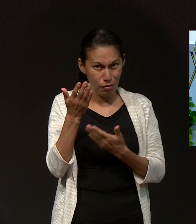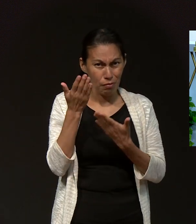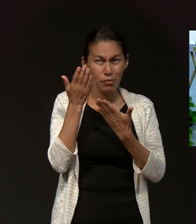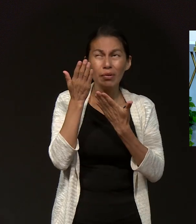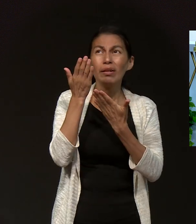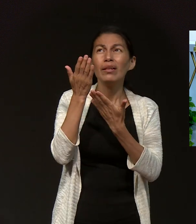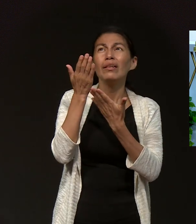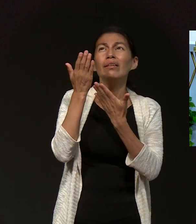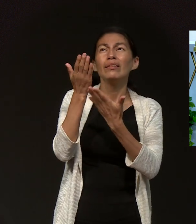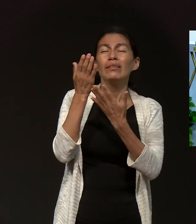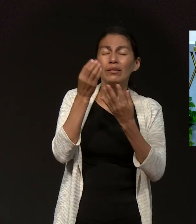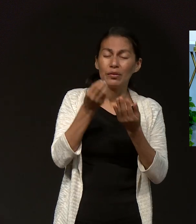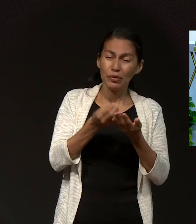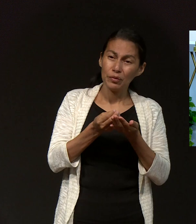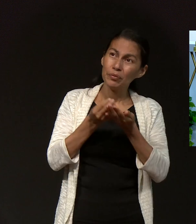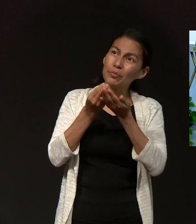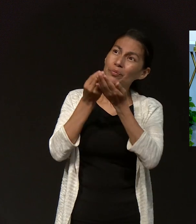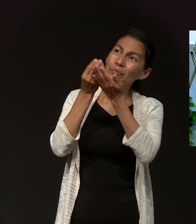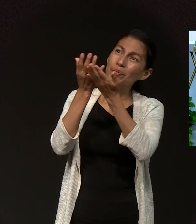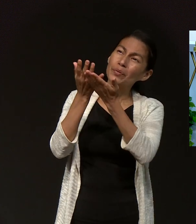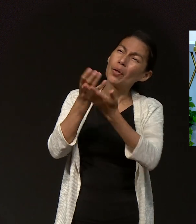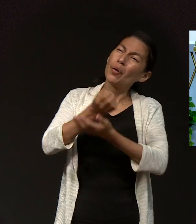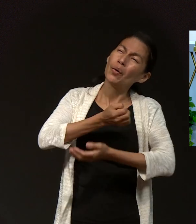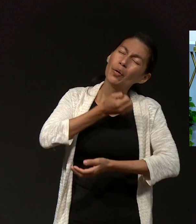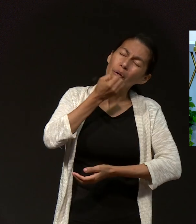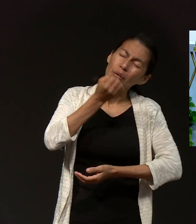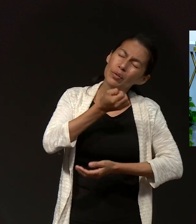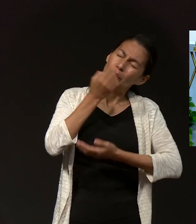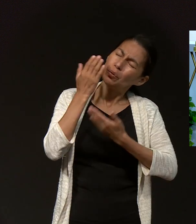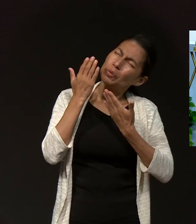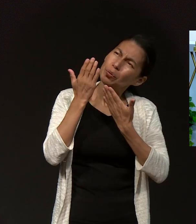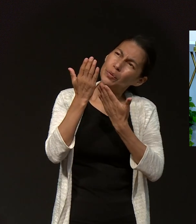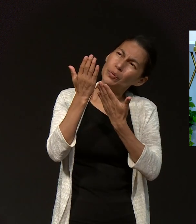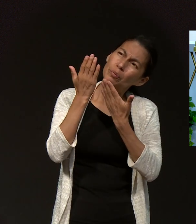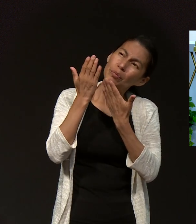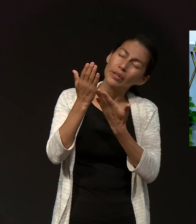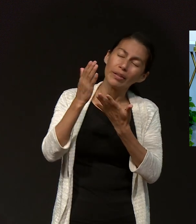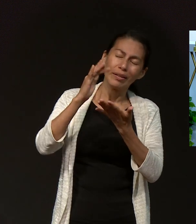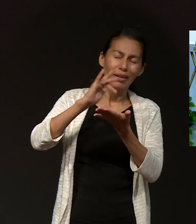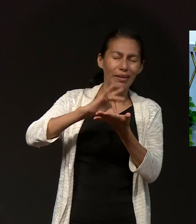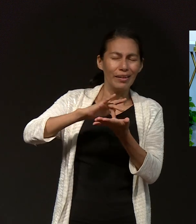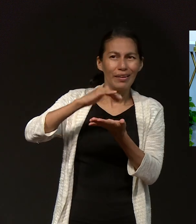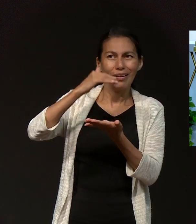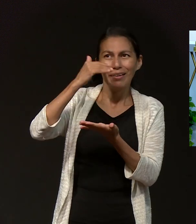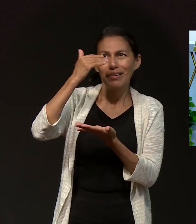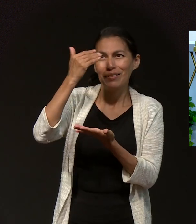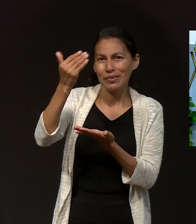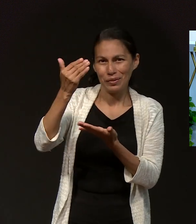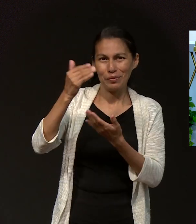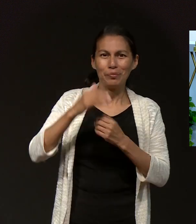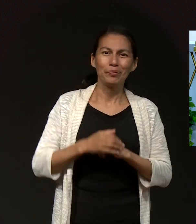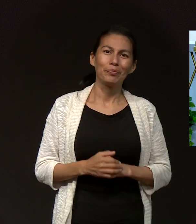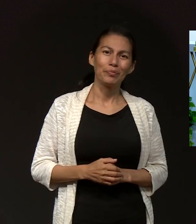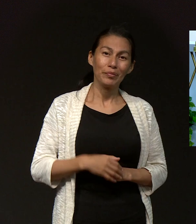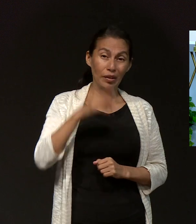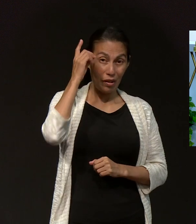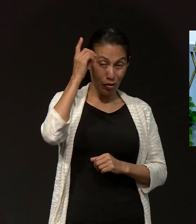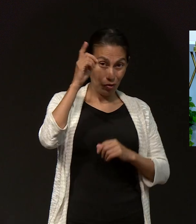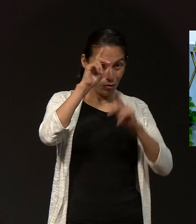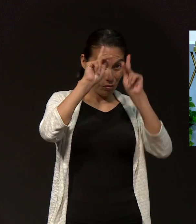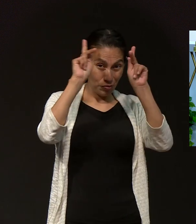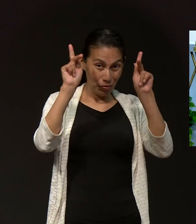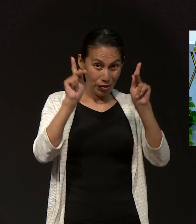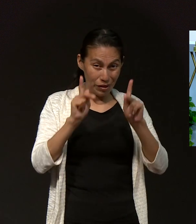sean conocidas vuestras peticiones delante de Dios con toda oración y ruego, con acciones de gracias.